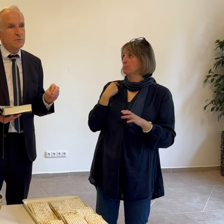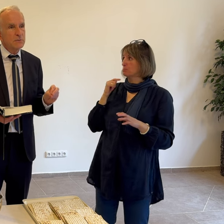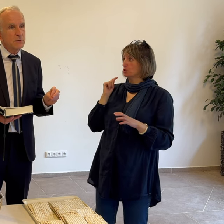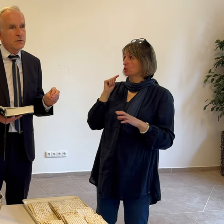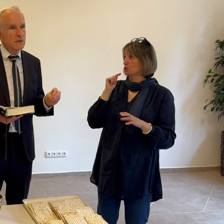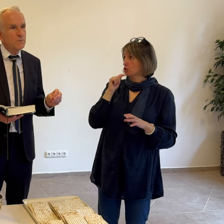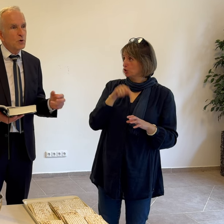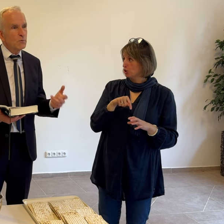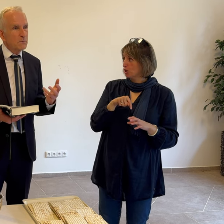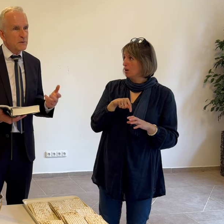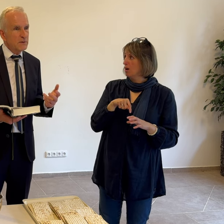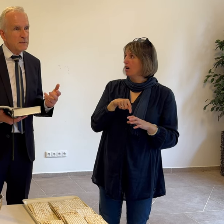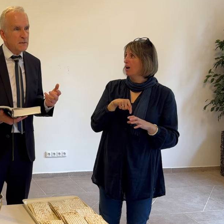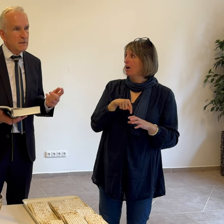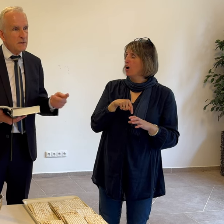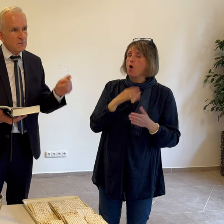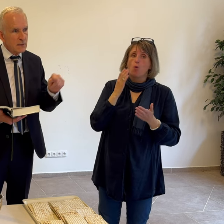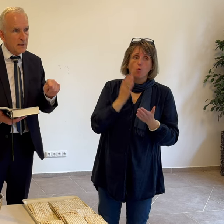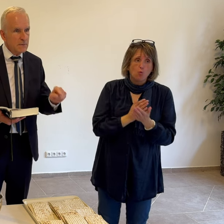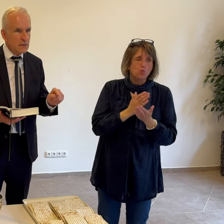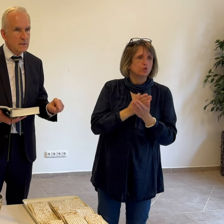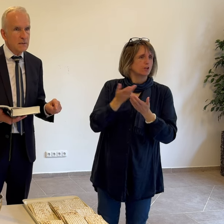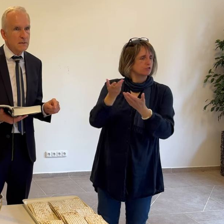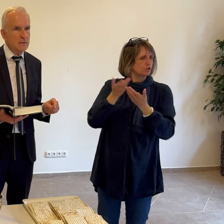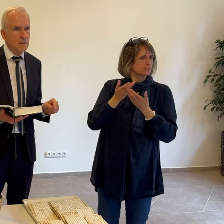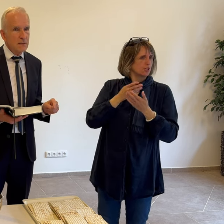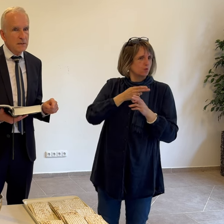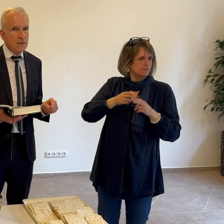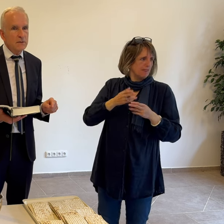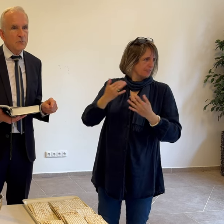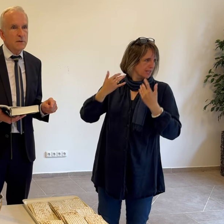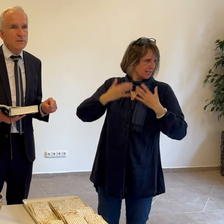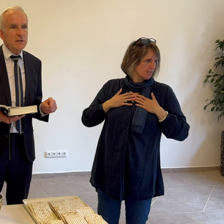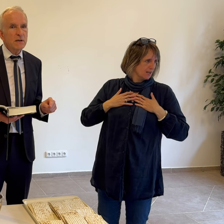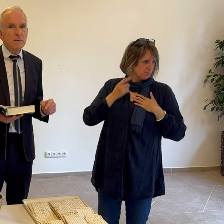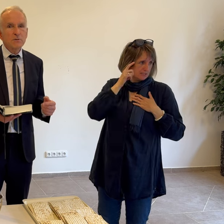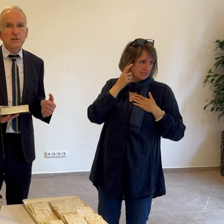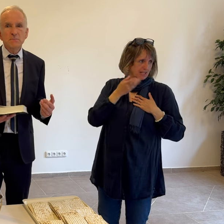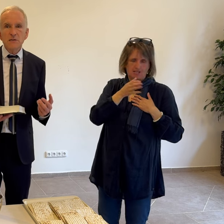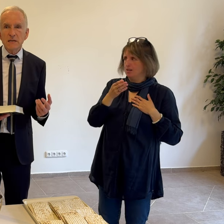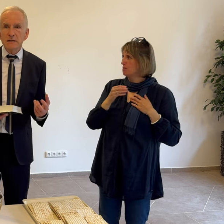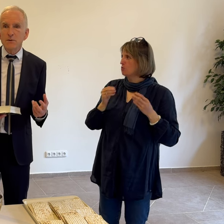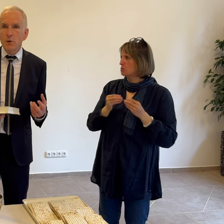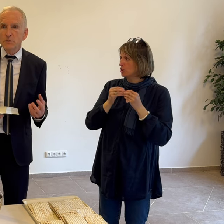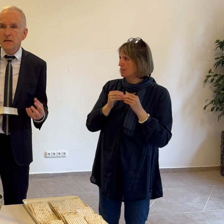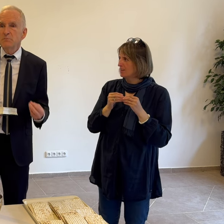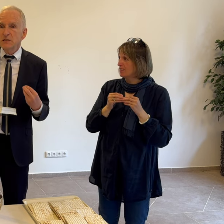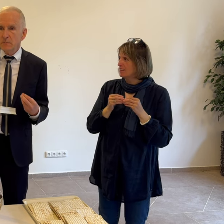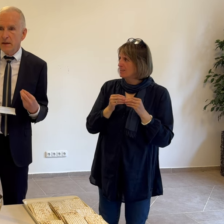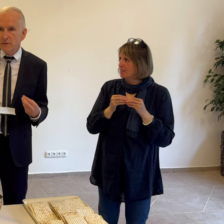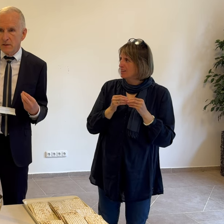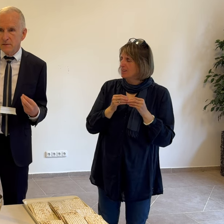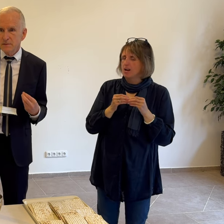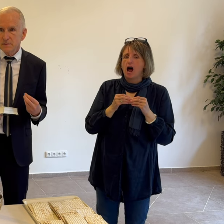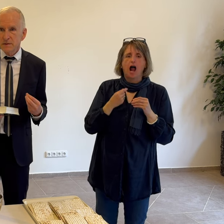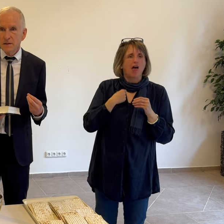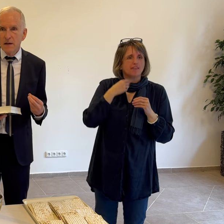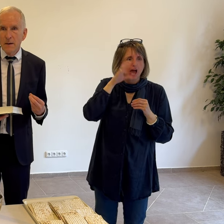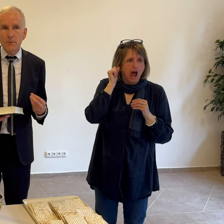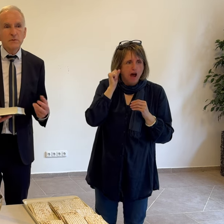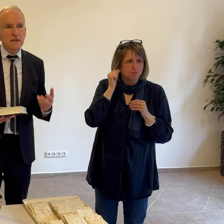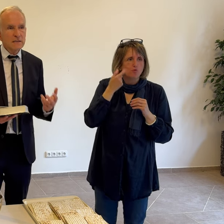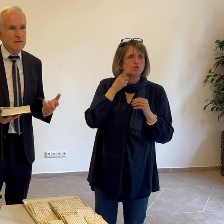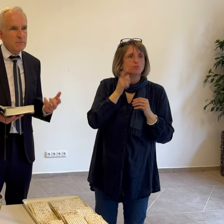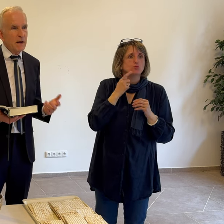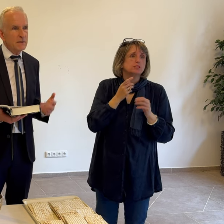tak tím už budou mít posvěcení jenom že tam sedí jiní to berou Že musím přijít na ten obřad připraven